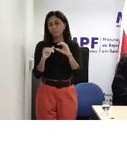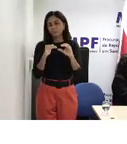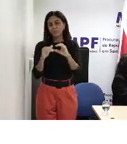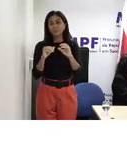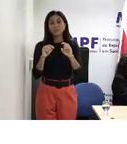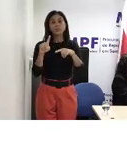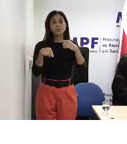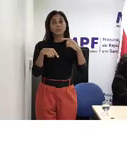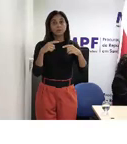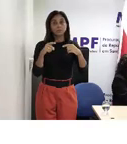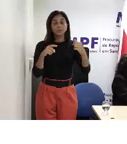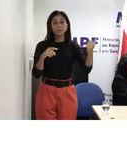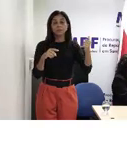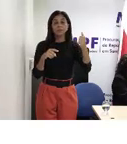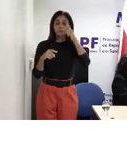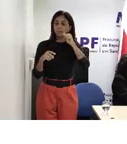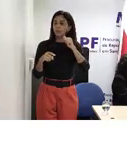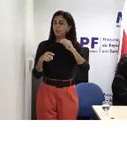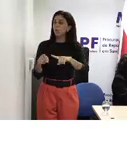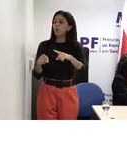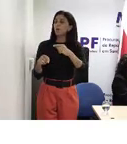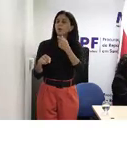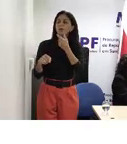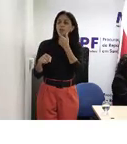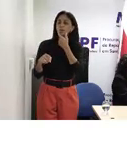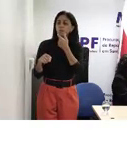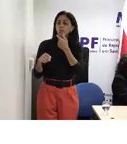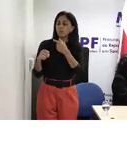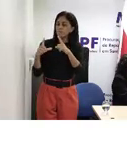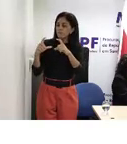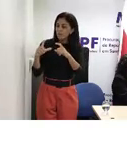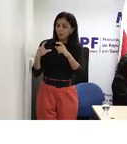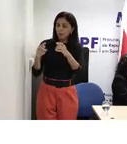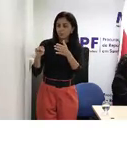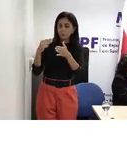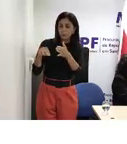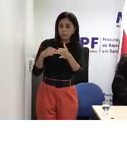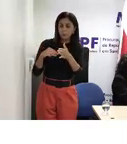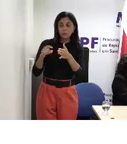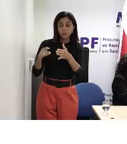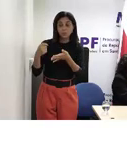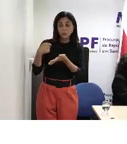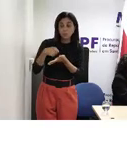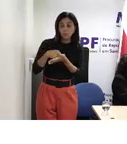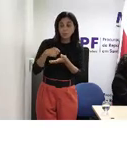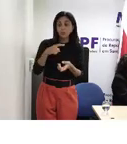ameaças olha os tipos de ameaças que foram realizadas as ameaças com imagens de pessoas degoladas e o réu alegava que